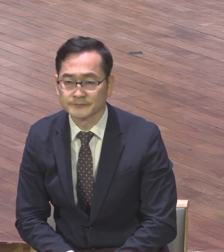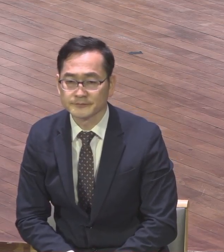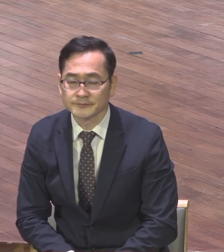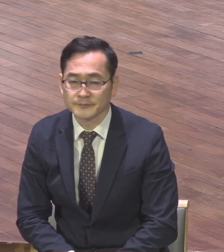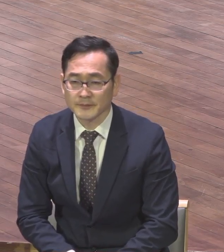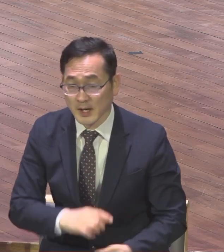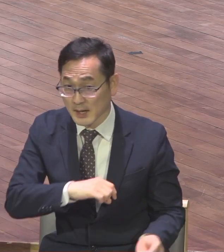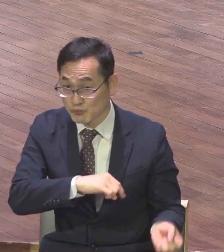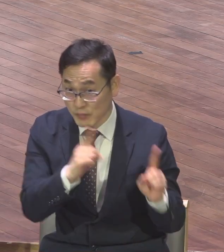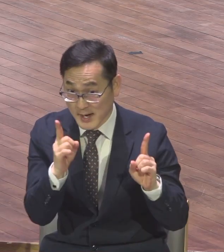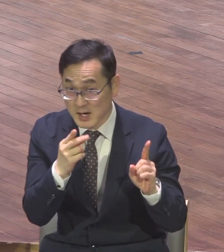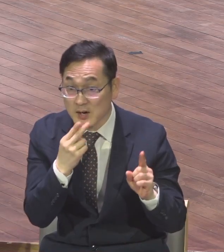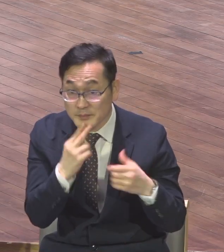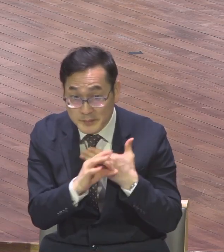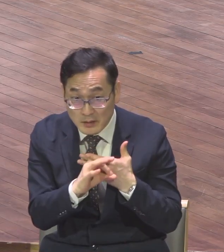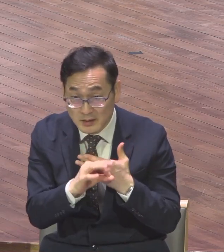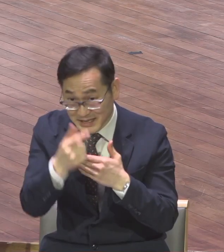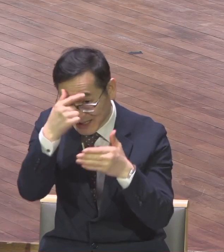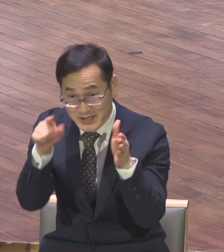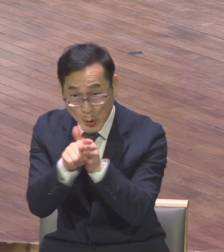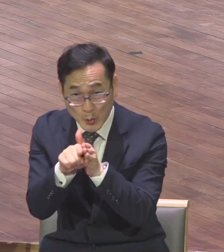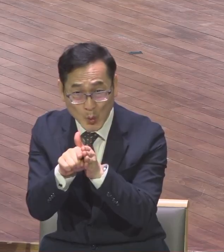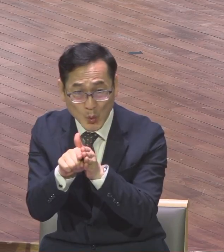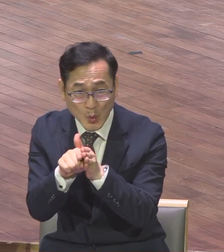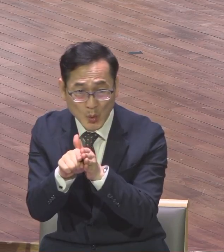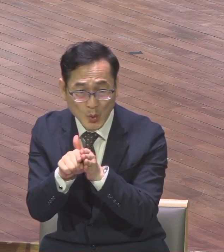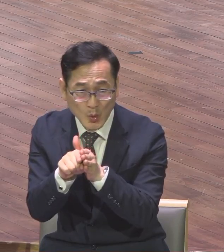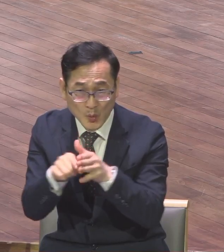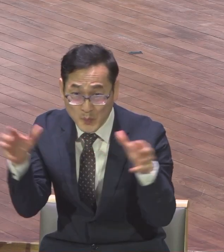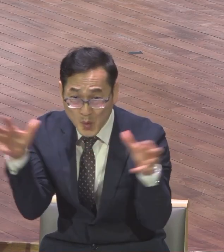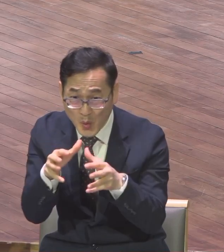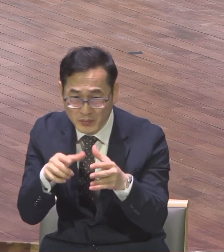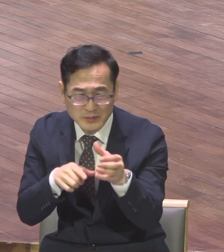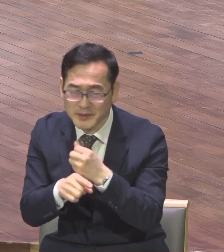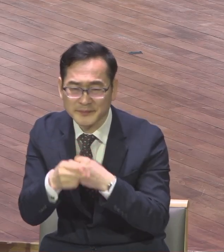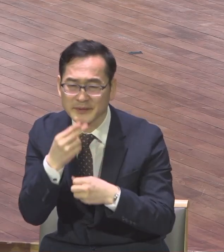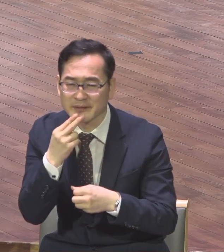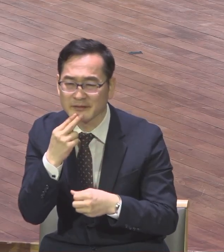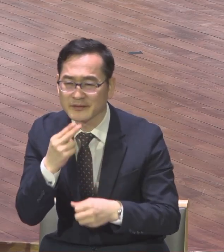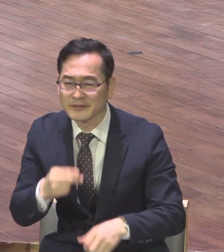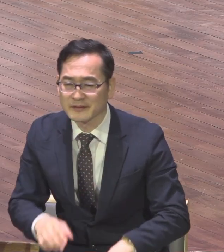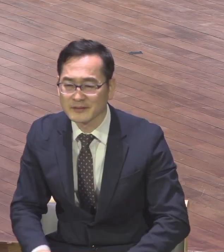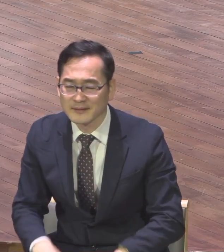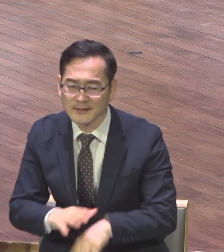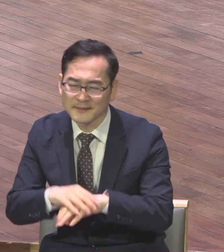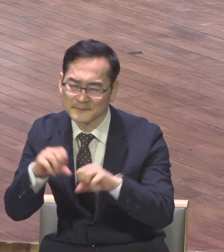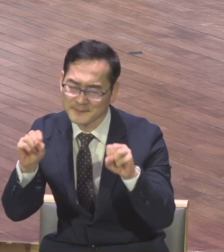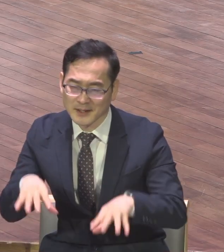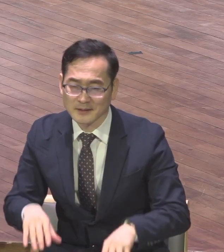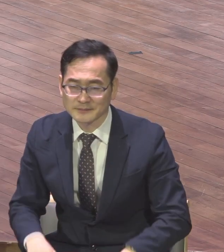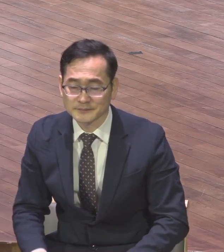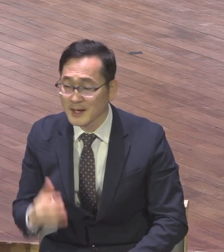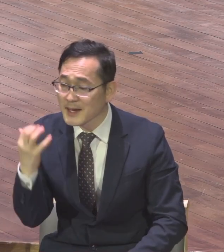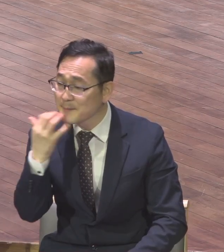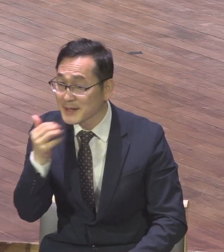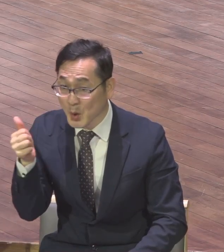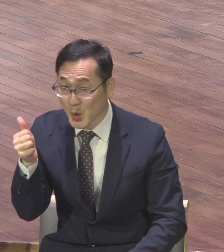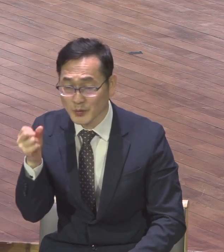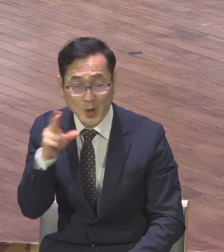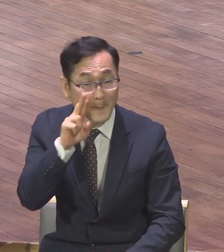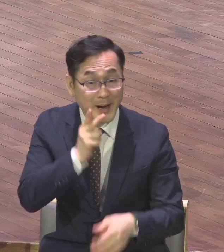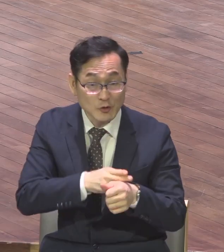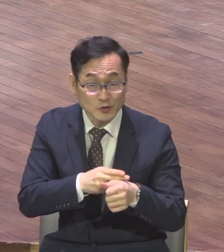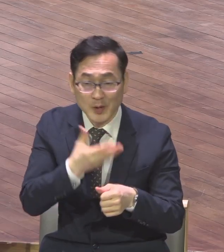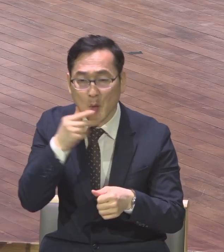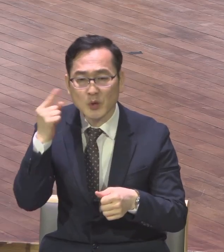그렇습니다. 부활이 없는 기독교는 존재할 이유가 없지요. 사도행전에 나오는 베드로와 바울의 복음